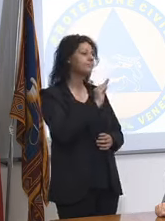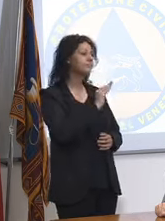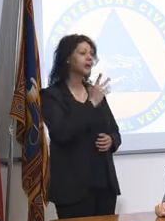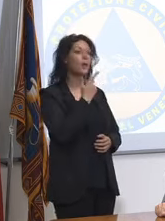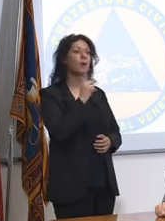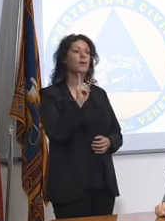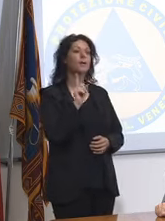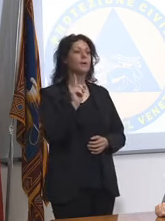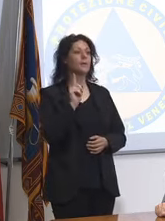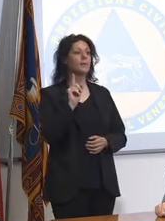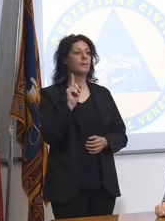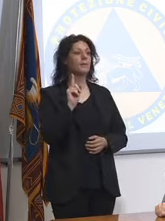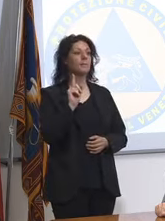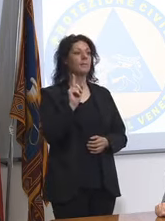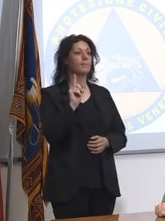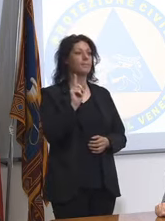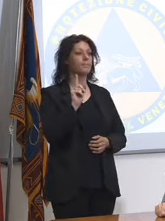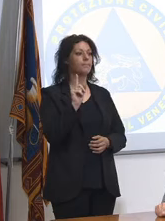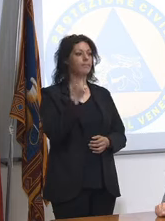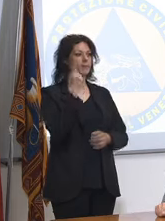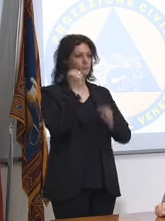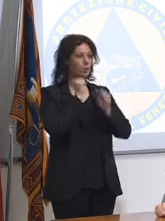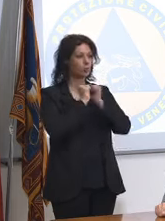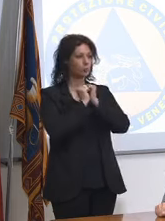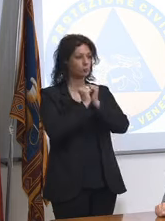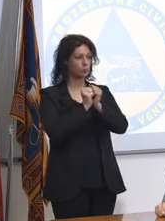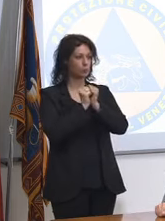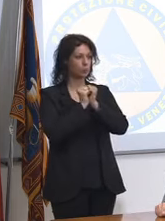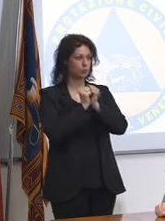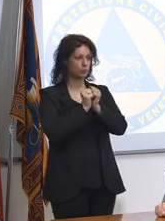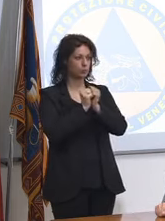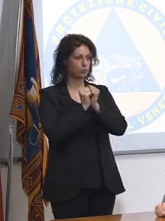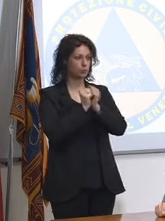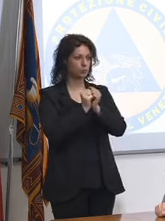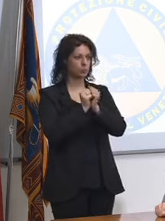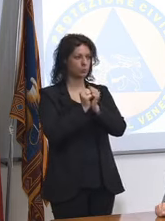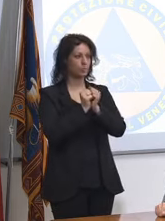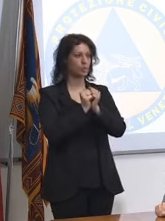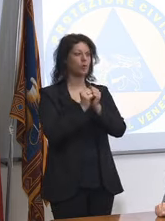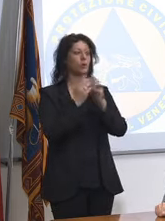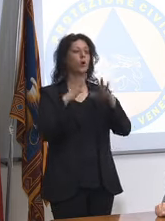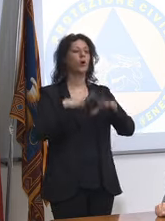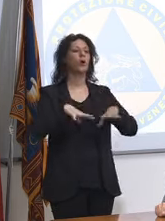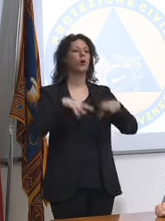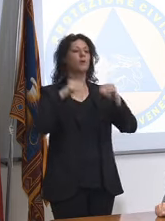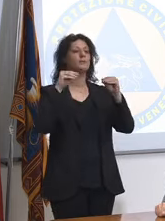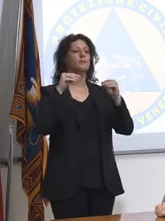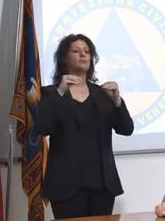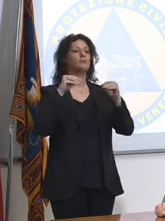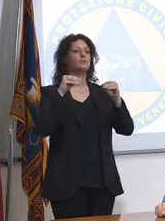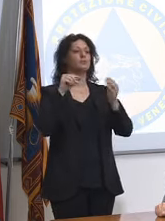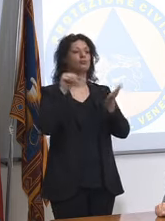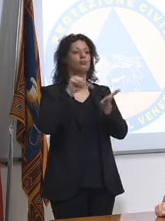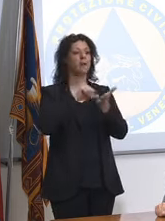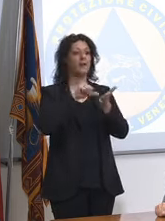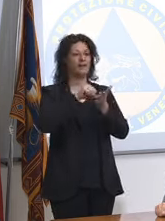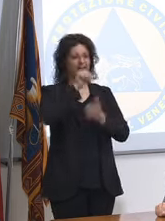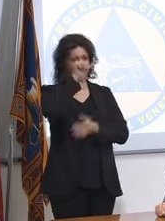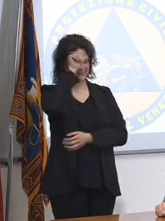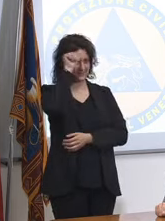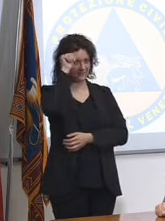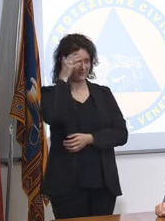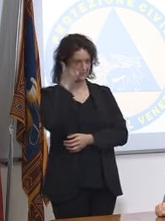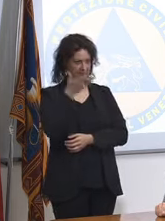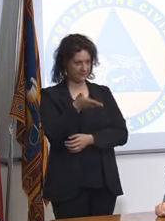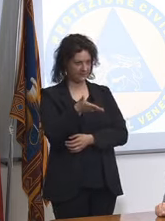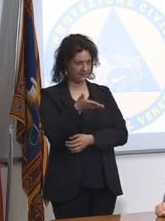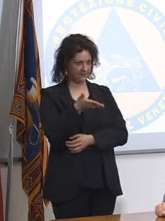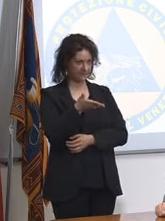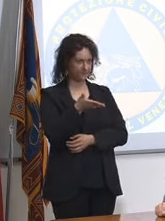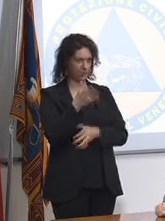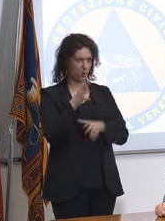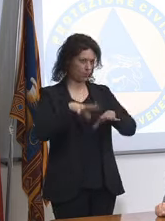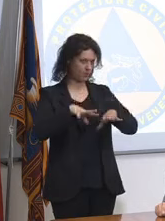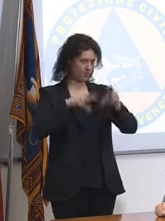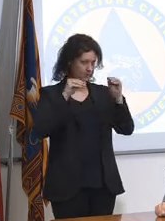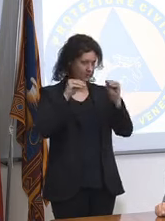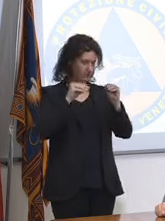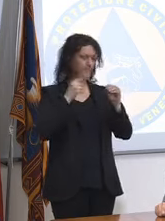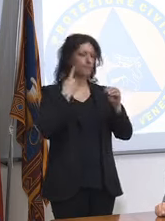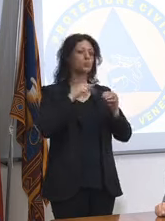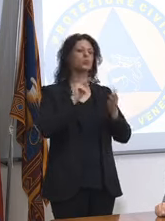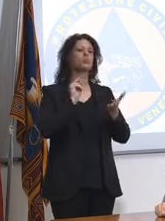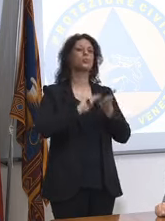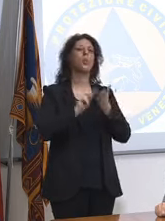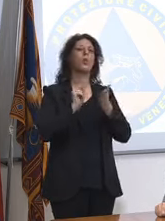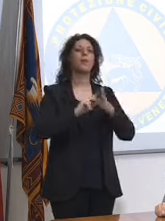delle scuole. Possiamo stabilire. Con le scuole? No, dei sì. Abbiamo capito, centri estivi e, sì, e scuole materne